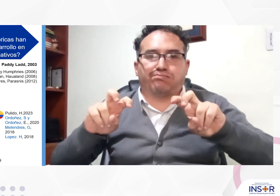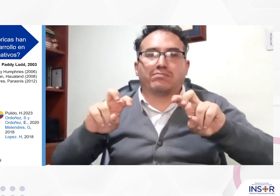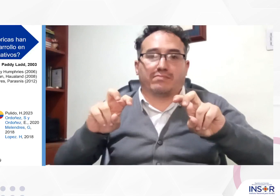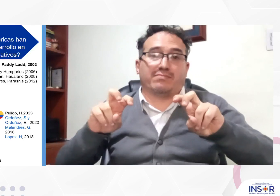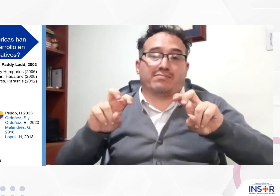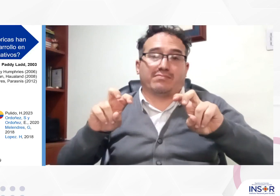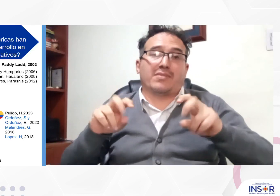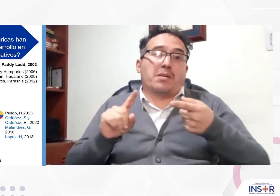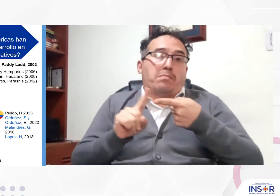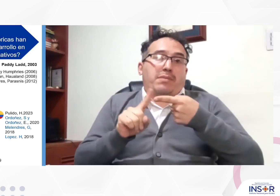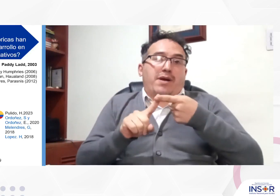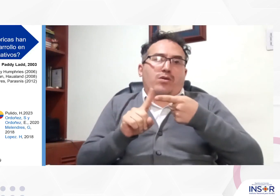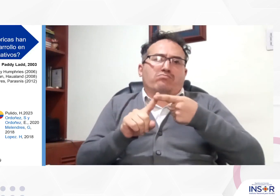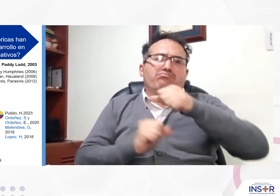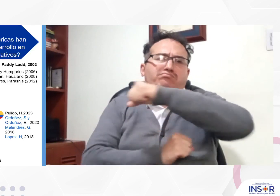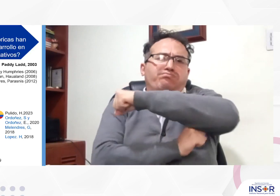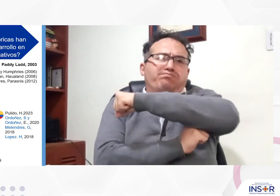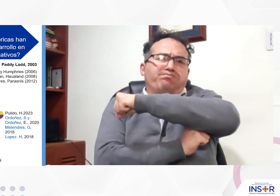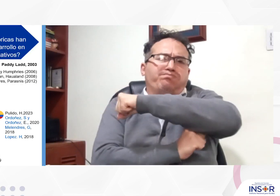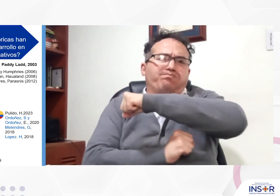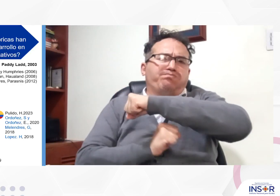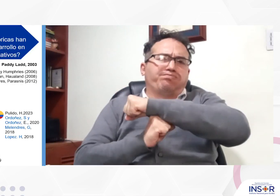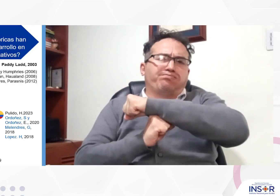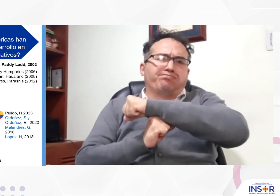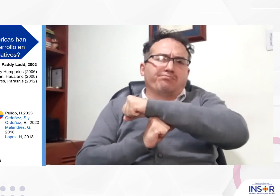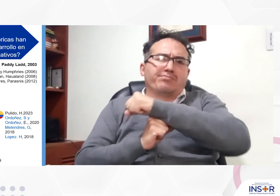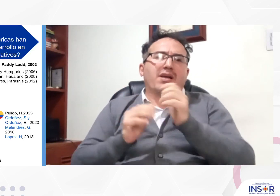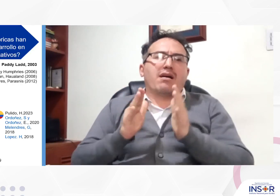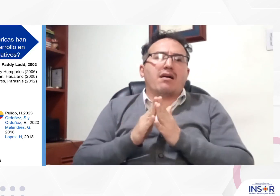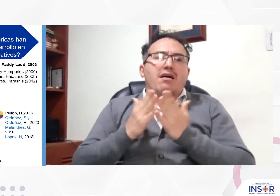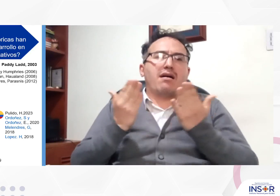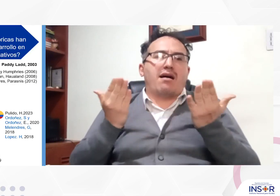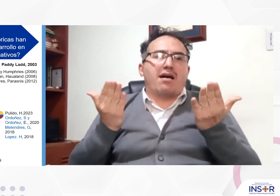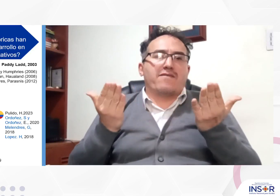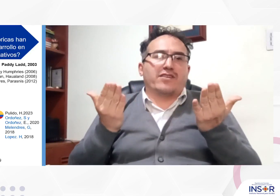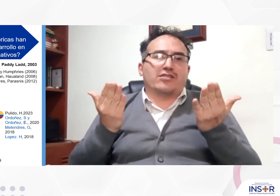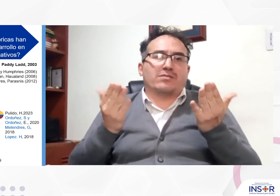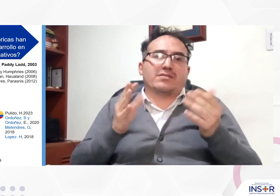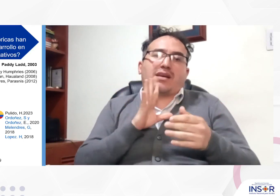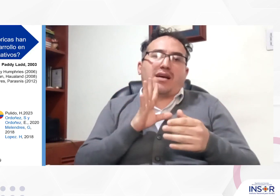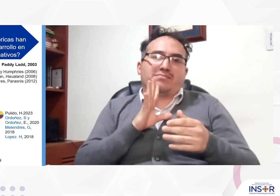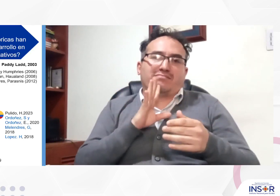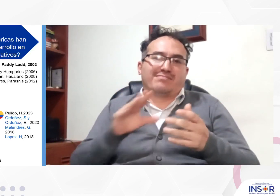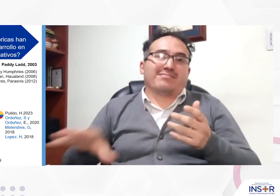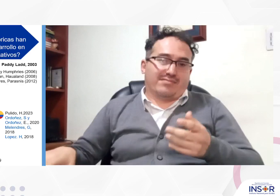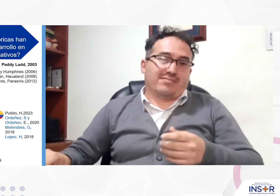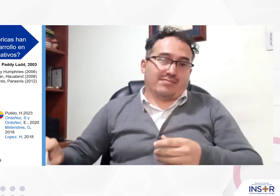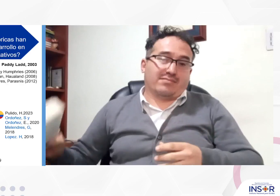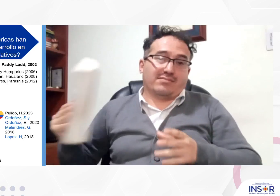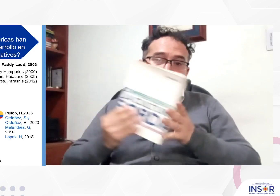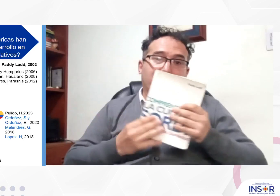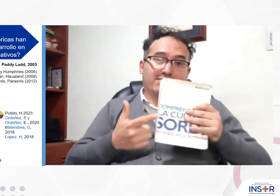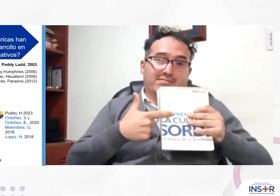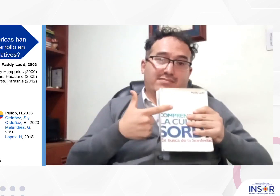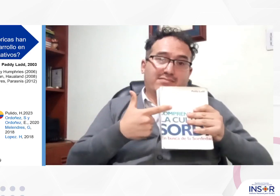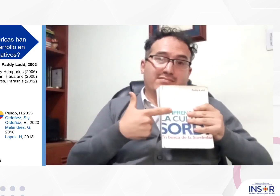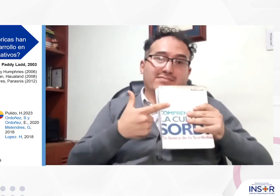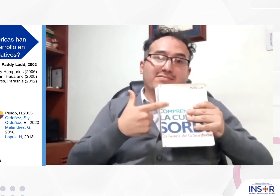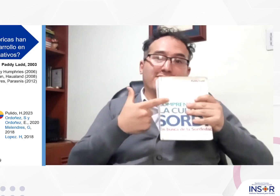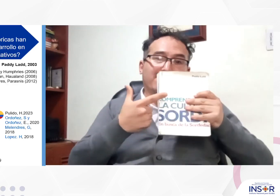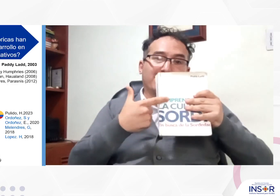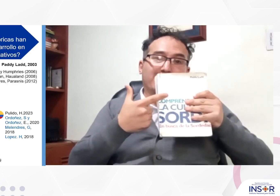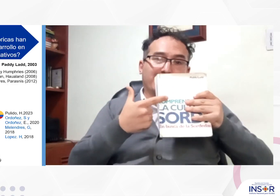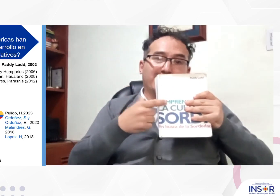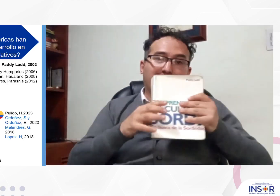de investigación. Así que las bases o fundamentos, pues evidentemente vienen de obras